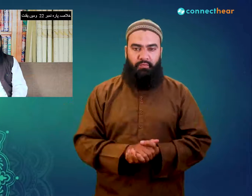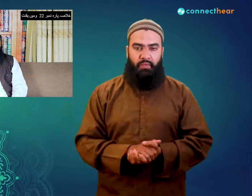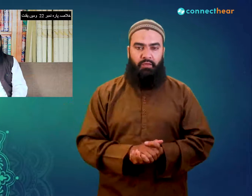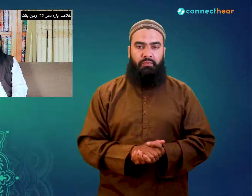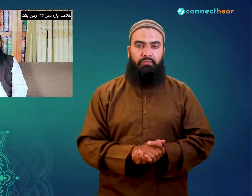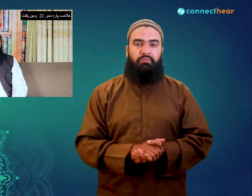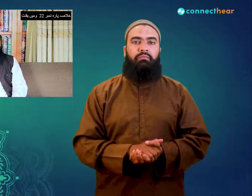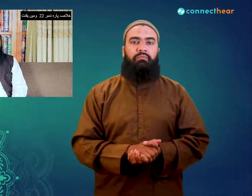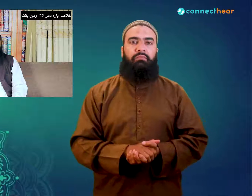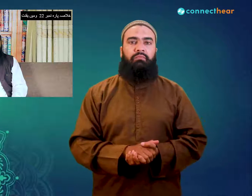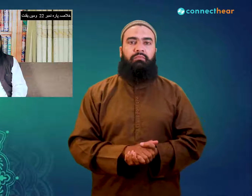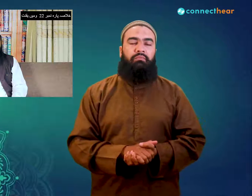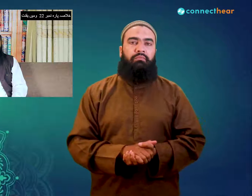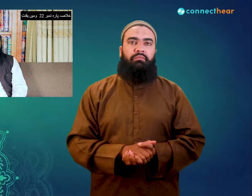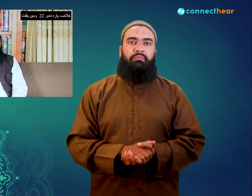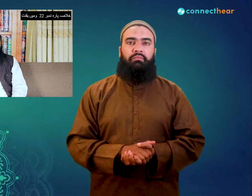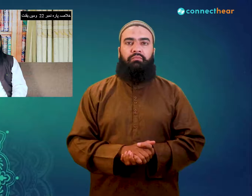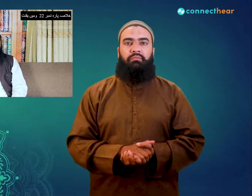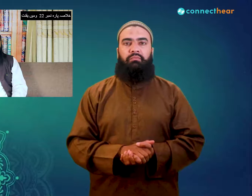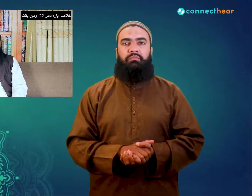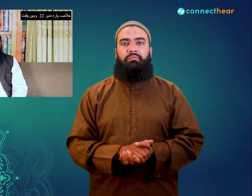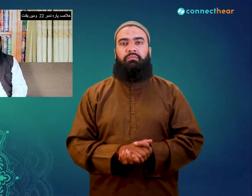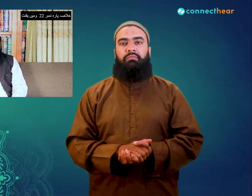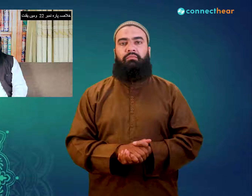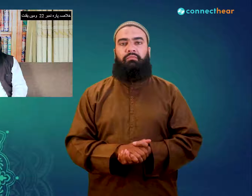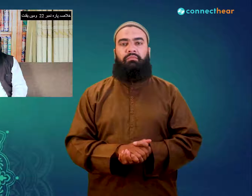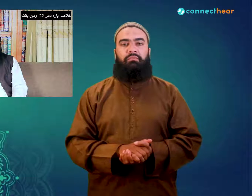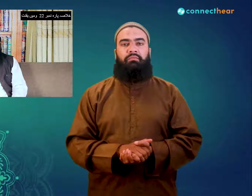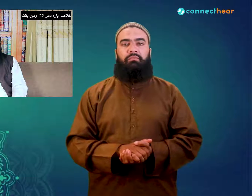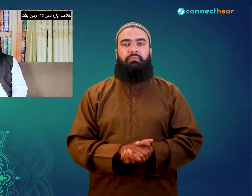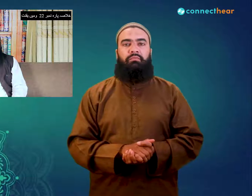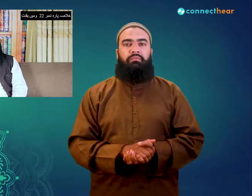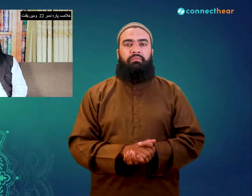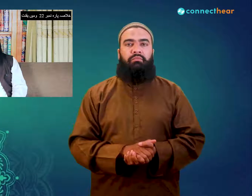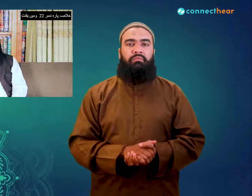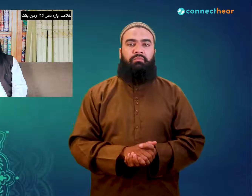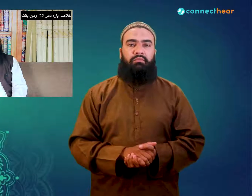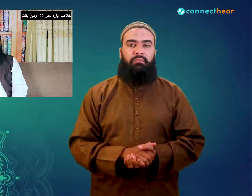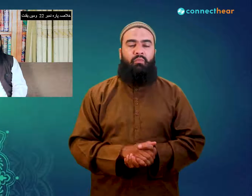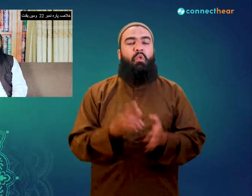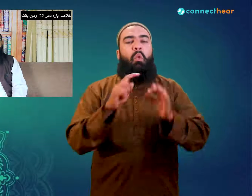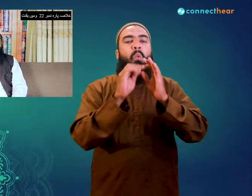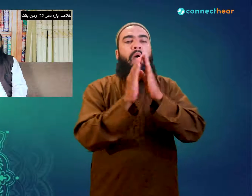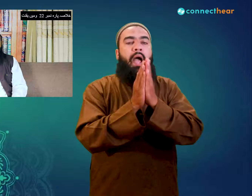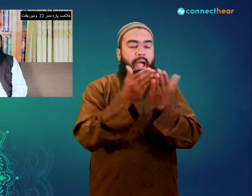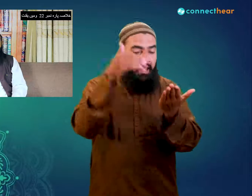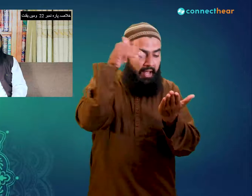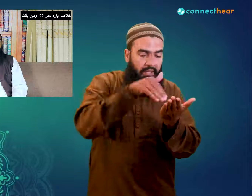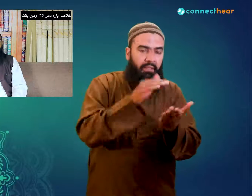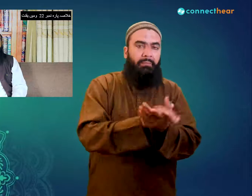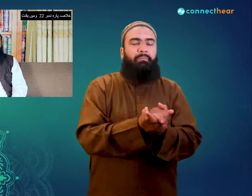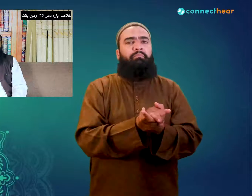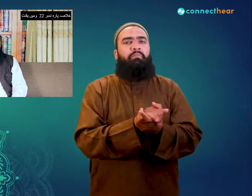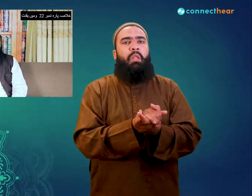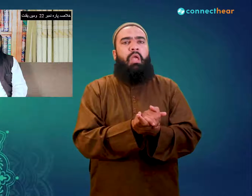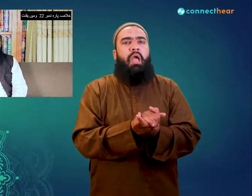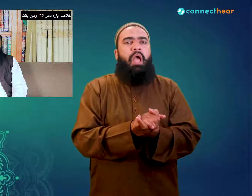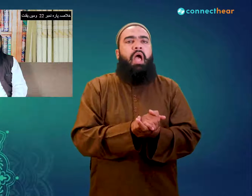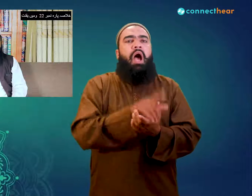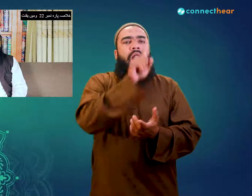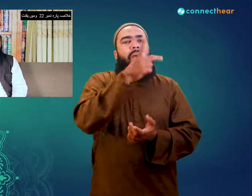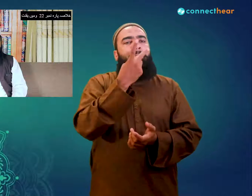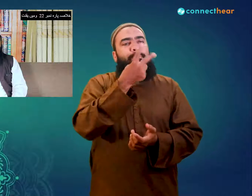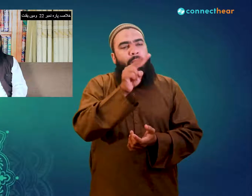ان المسلمین والمسلمات والمؤمنین والمؤمنات۔ قرآن مجید کے خطابات